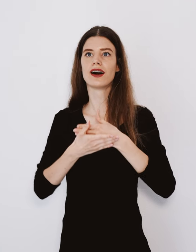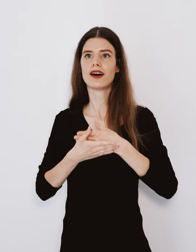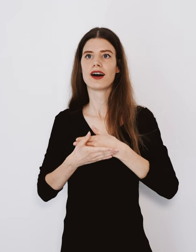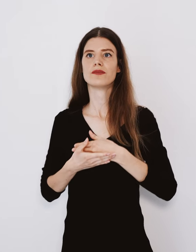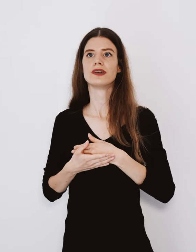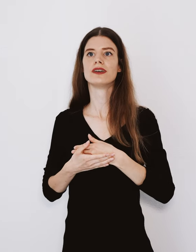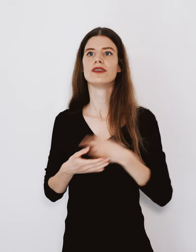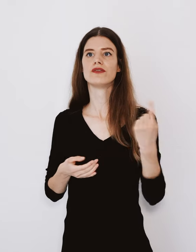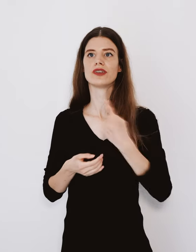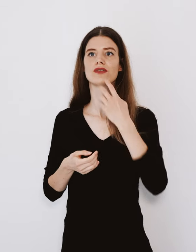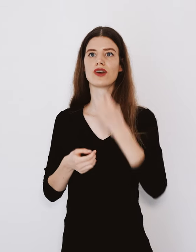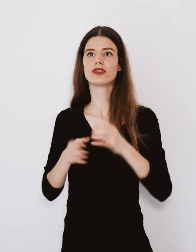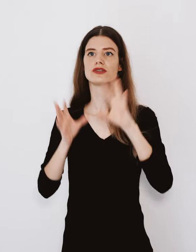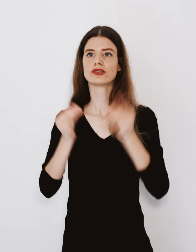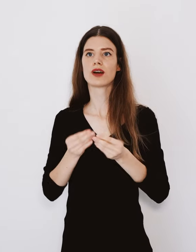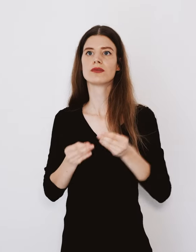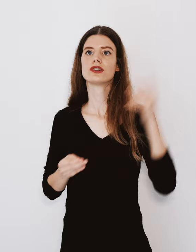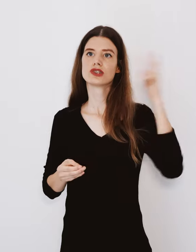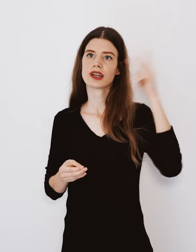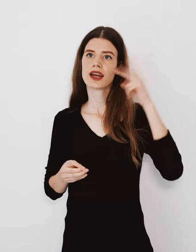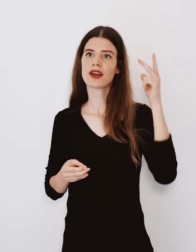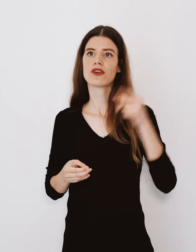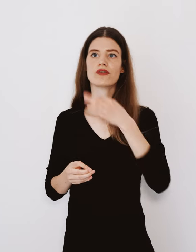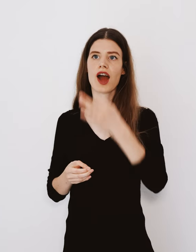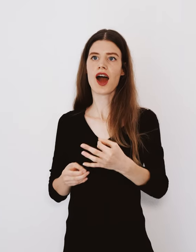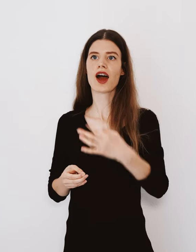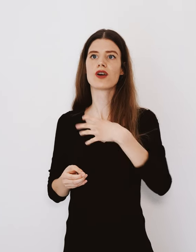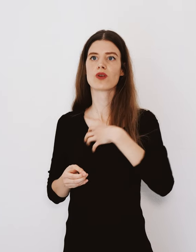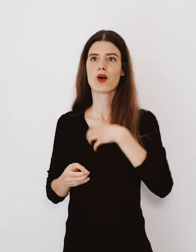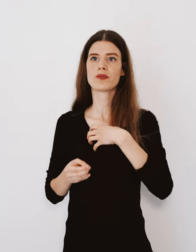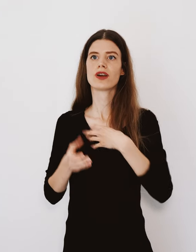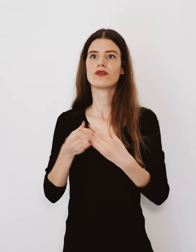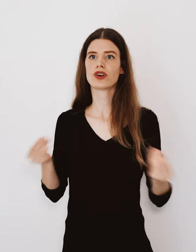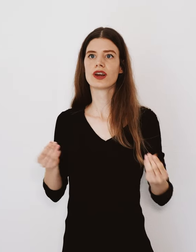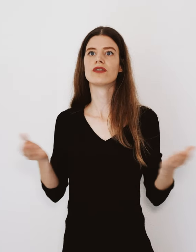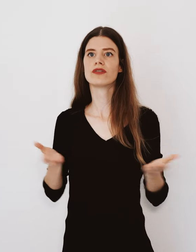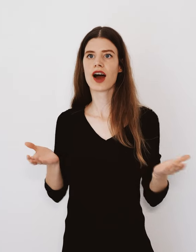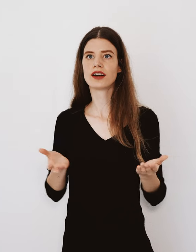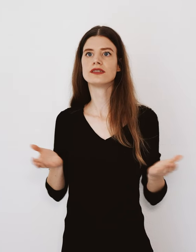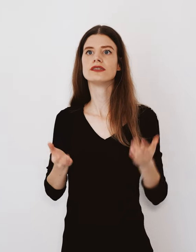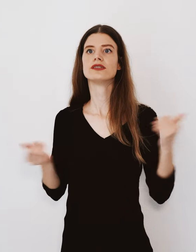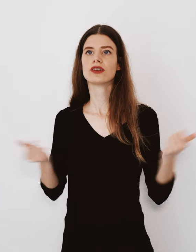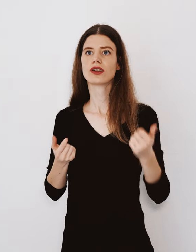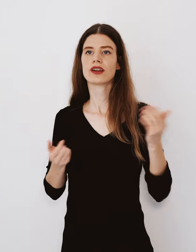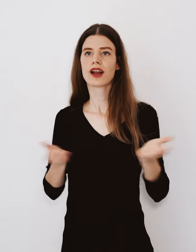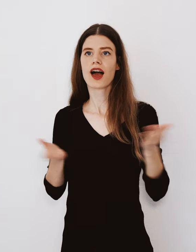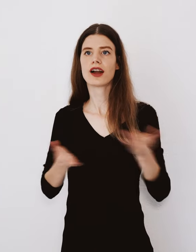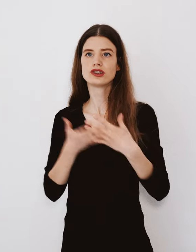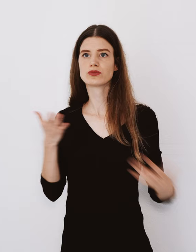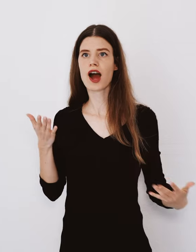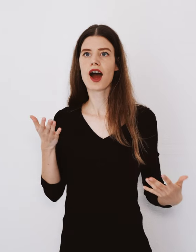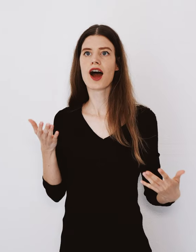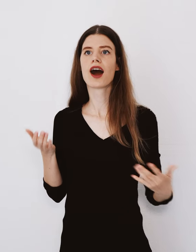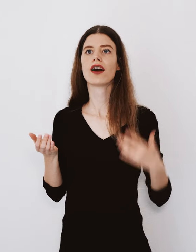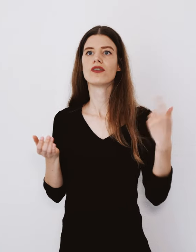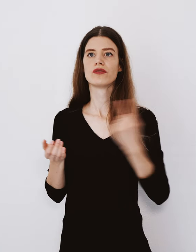ein geiler Abend. Wir wollen auch alles verstehen und haben mehr eine Frage. Ist die Lösung fürs Problem meistens